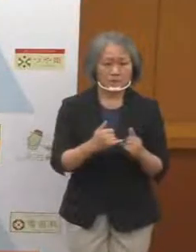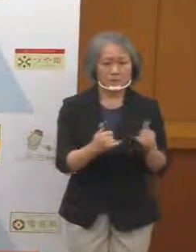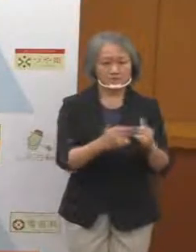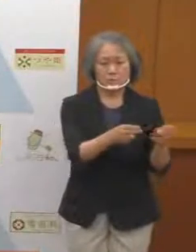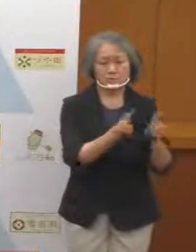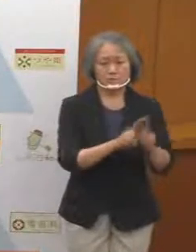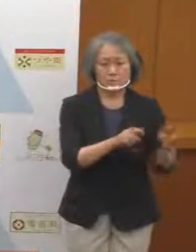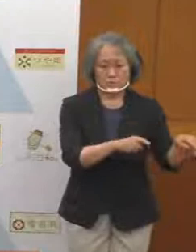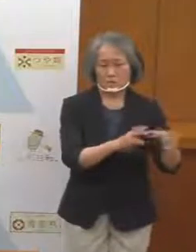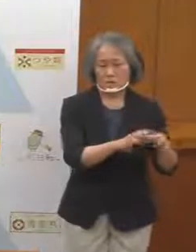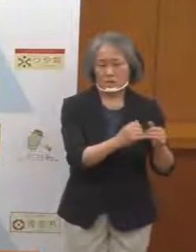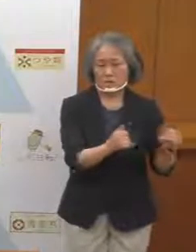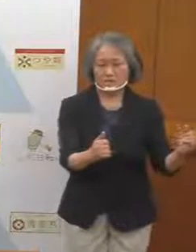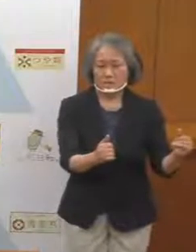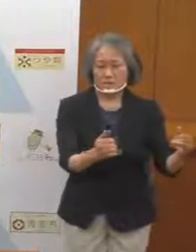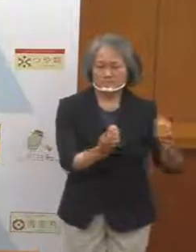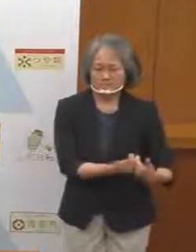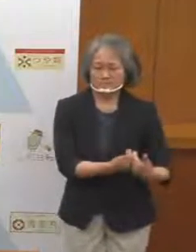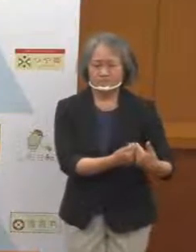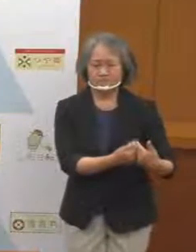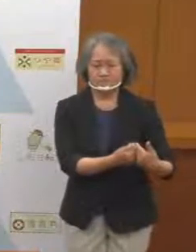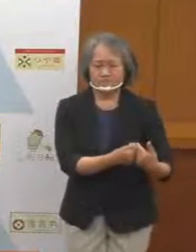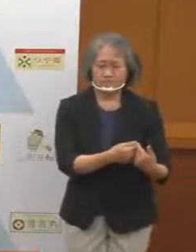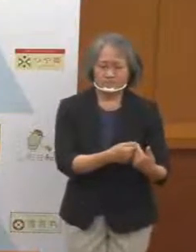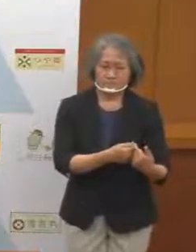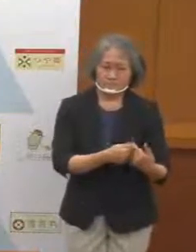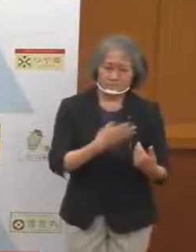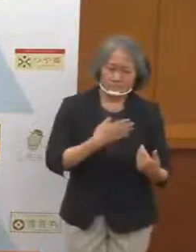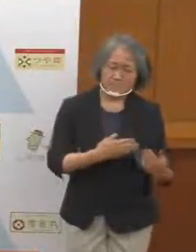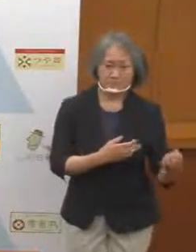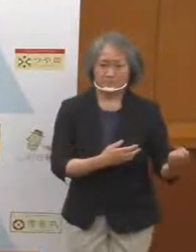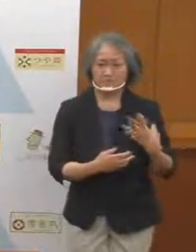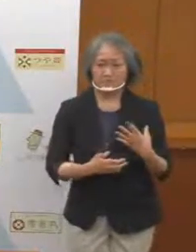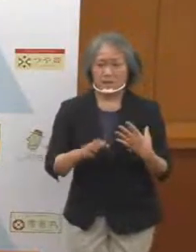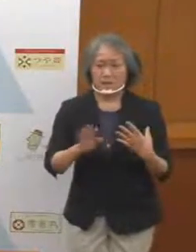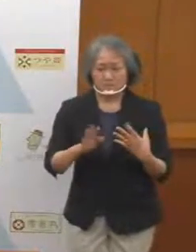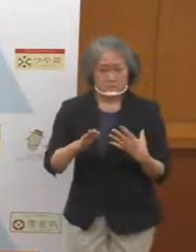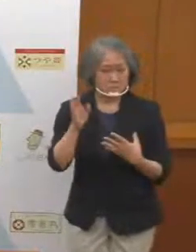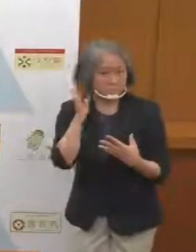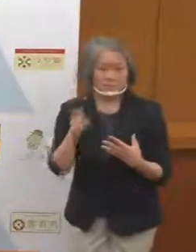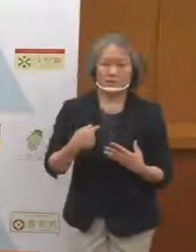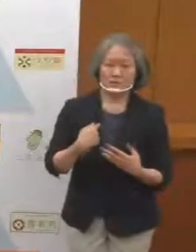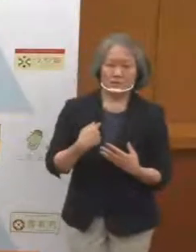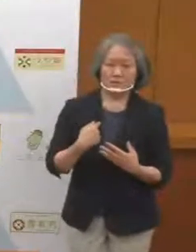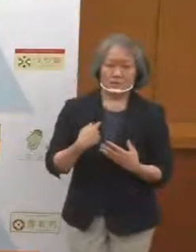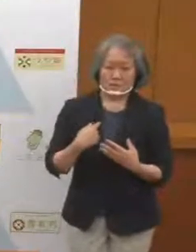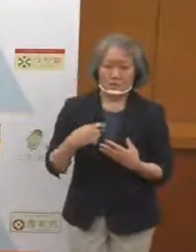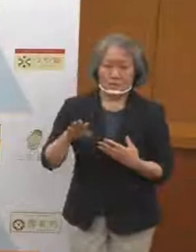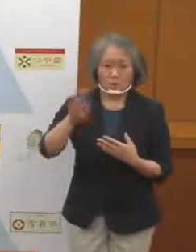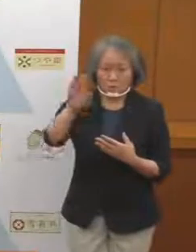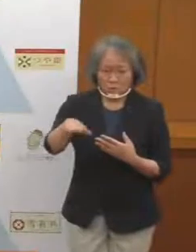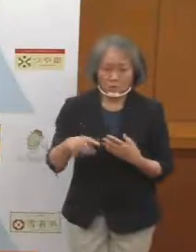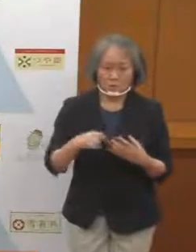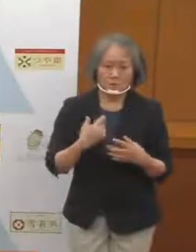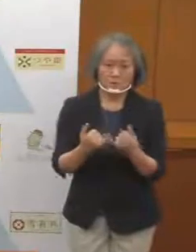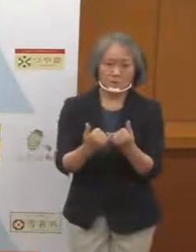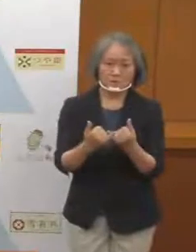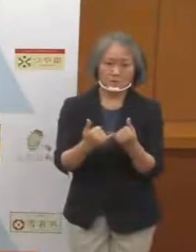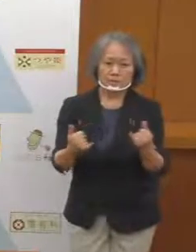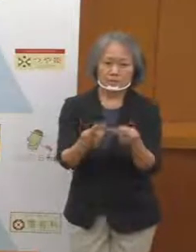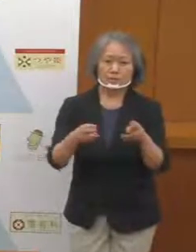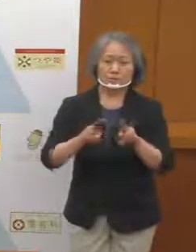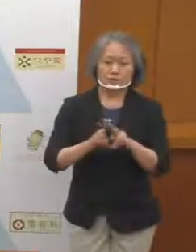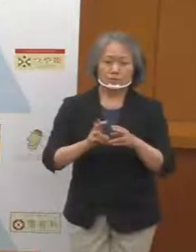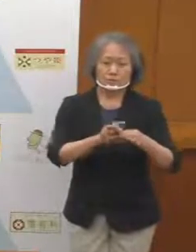反発的なものもちょっと3右したもので今後もですね自民党との連携についてどのようにおを考え顔